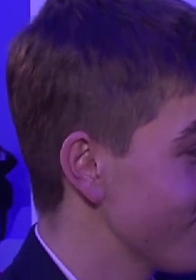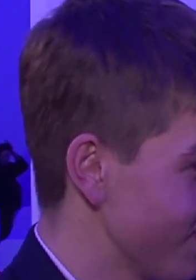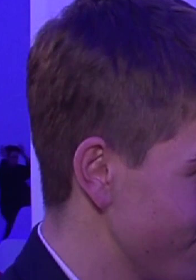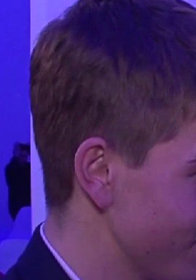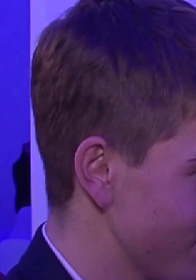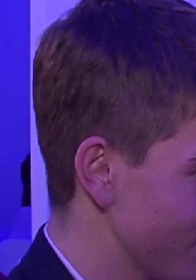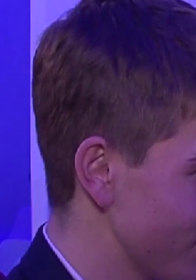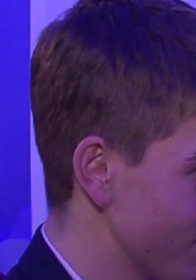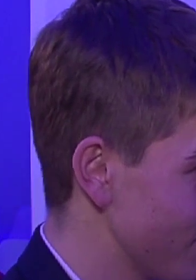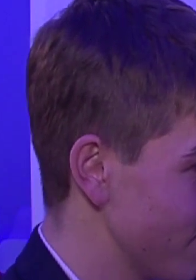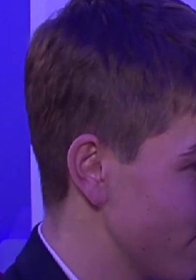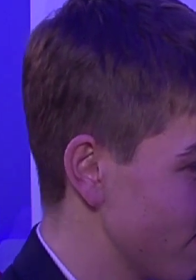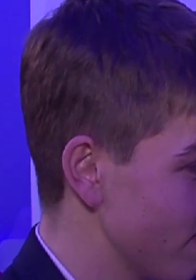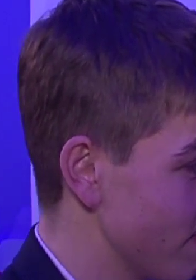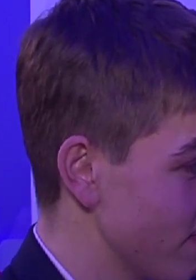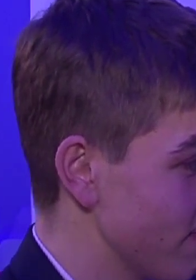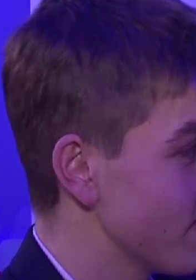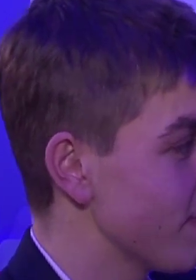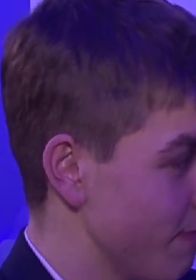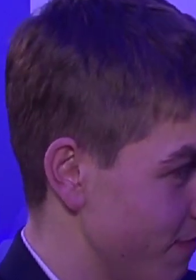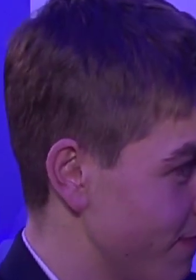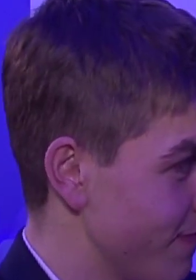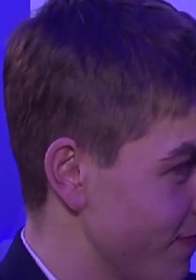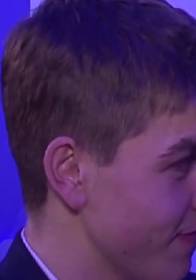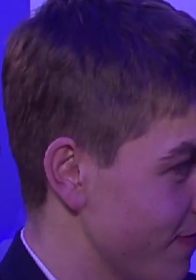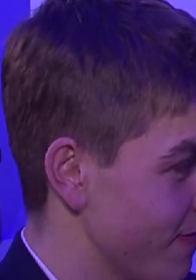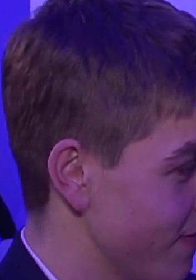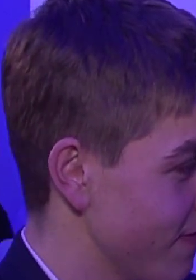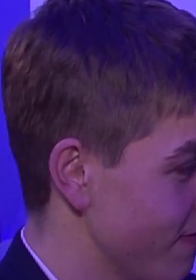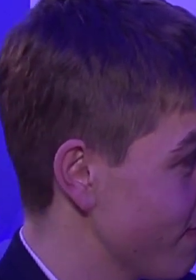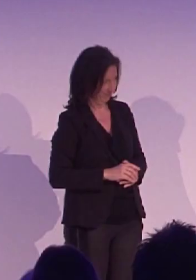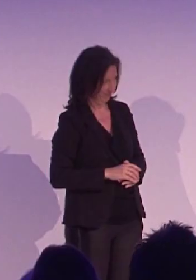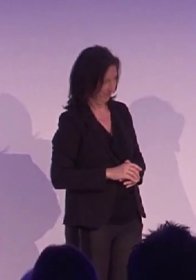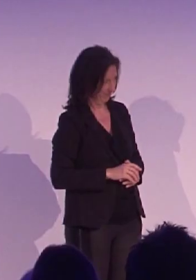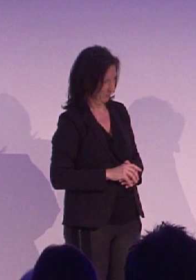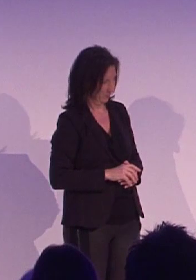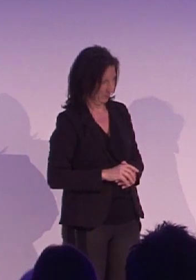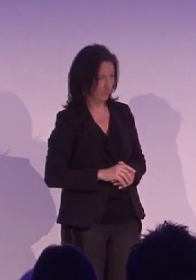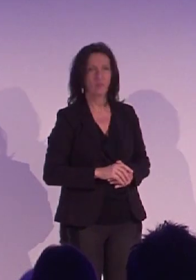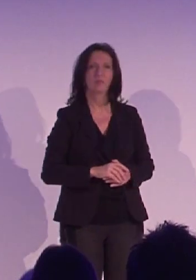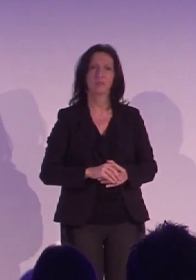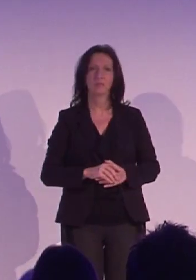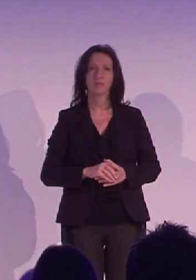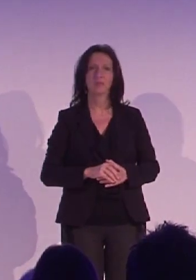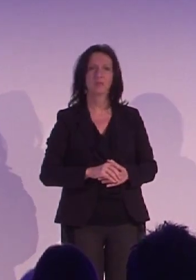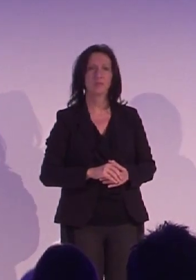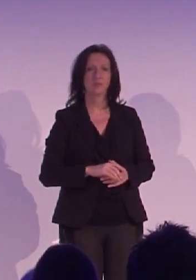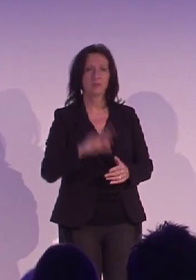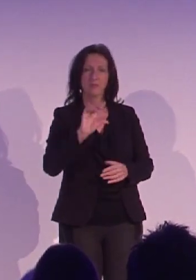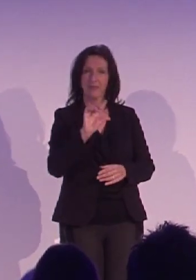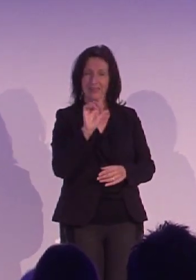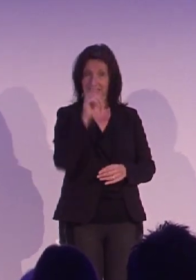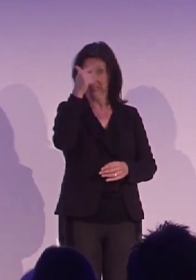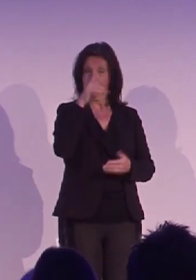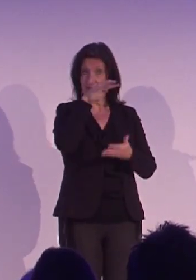wird und was dann aber gesagt wird. So, das finde ich so schön daran. Der zweite